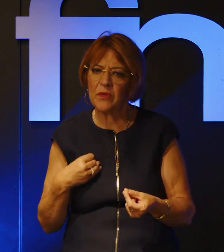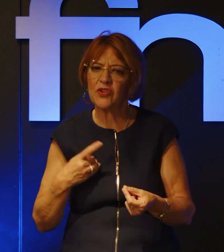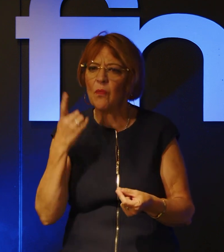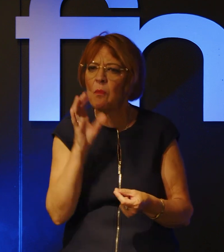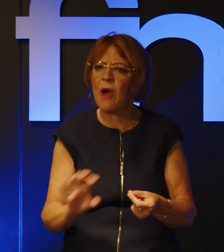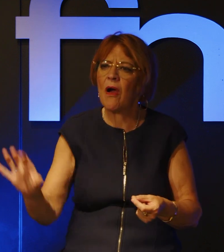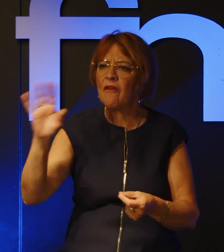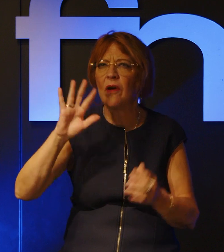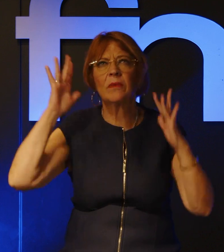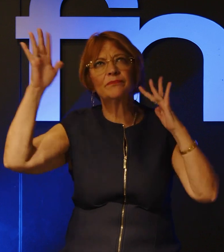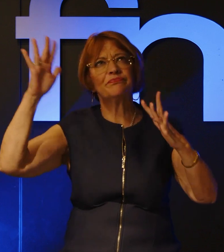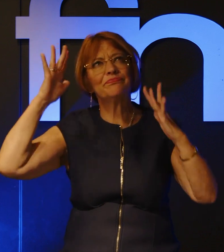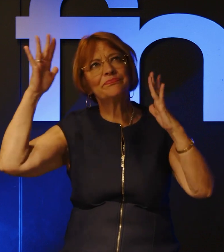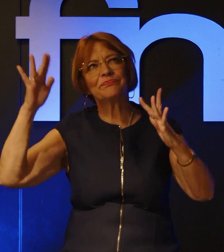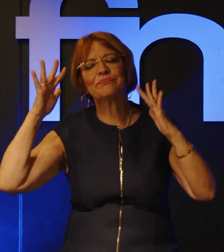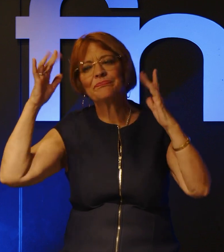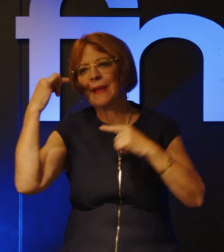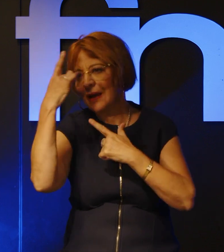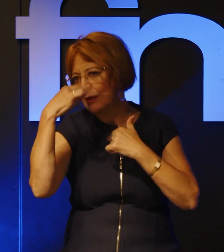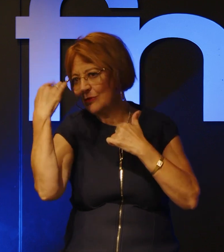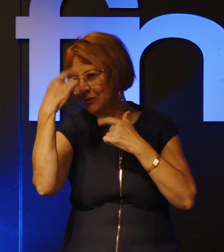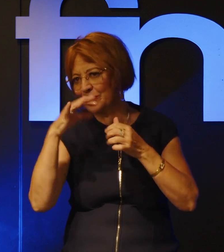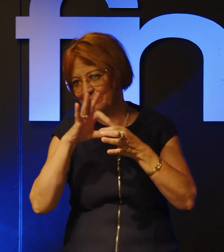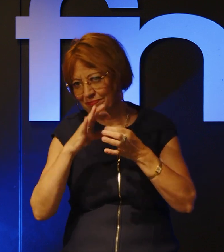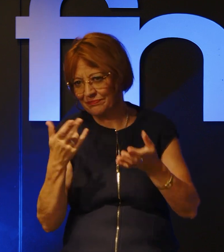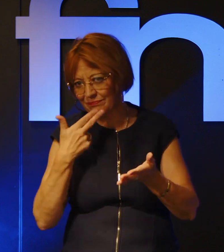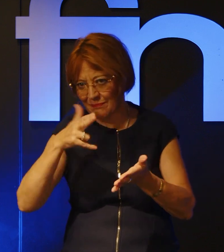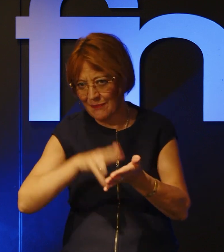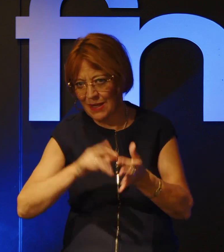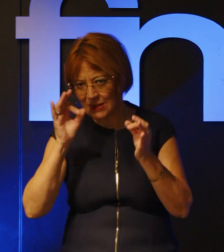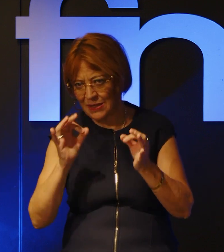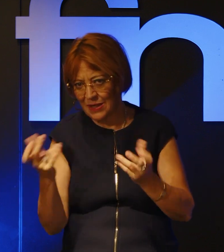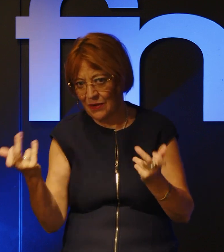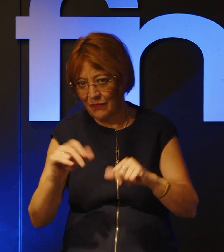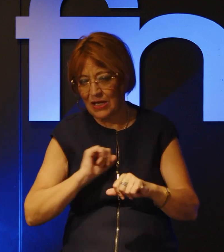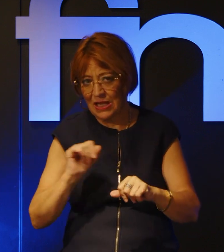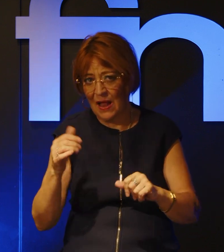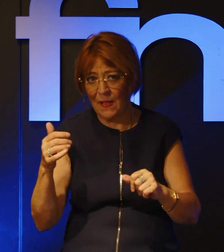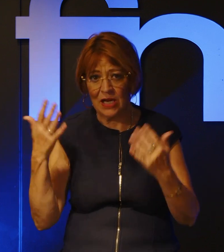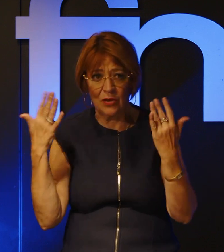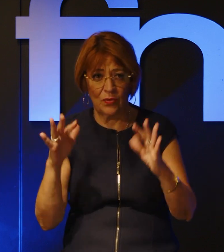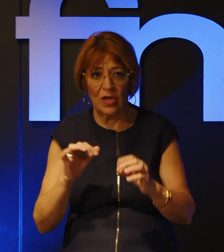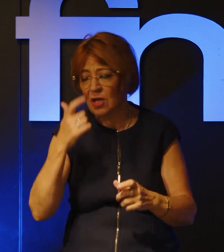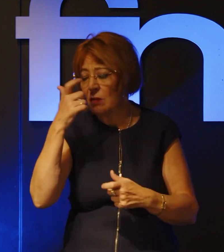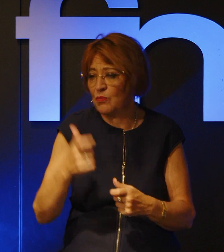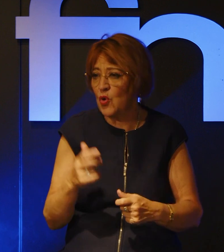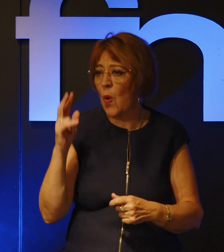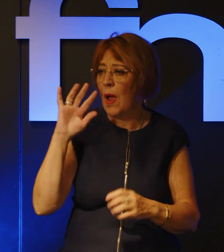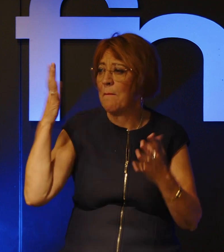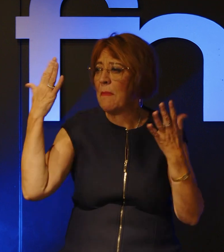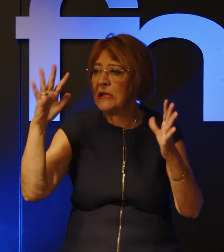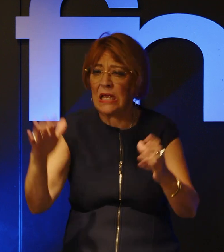maneira idealizada eh à figura ao Realismo que vem de alguma forma da natureza sejam as pessoas sejam as paisagens